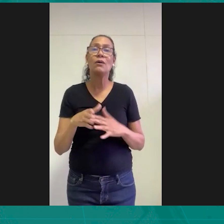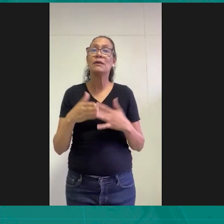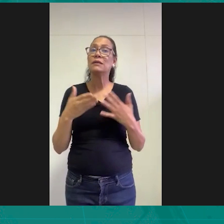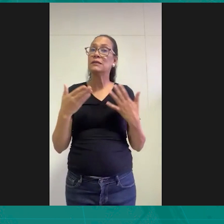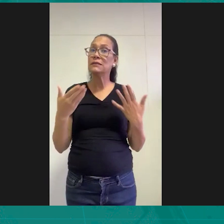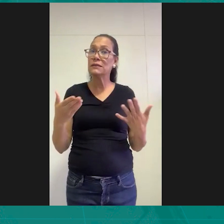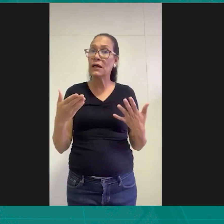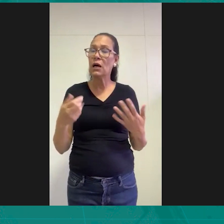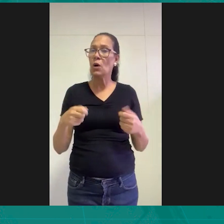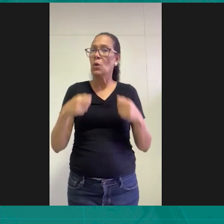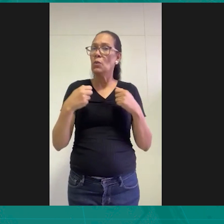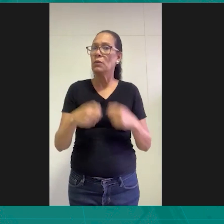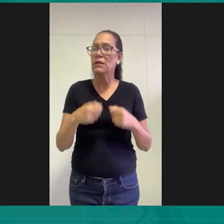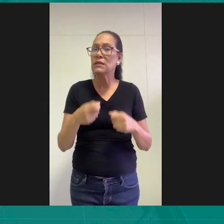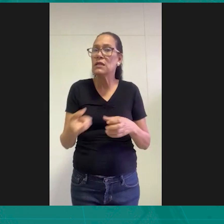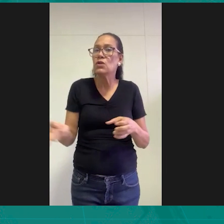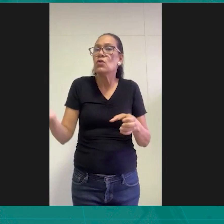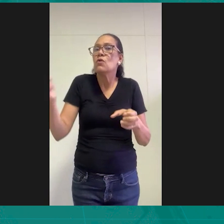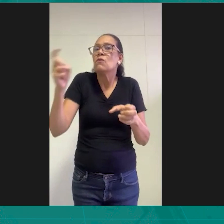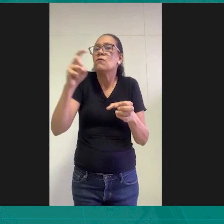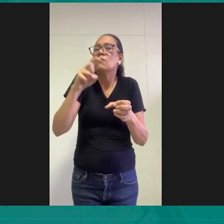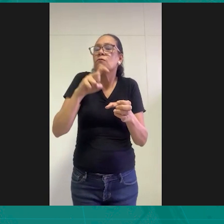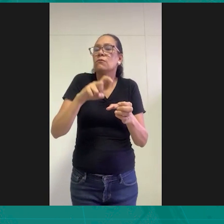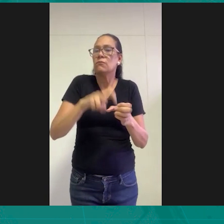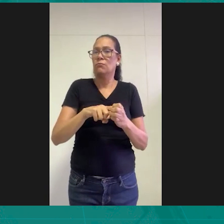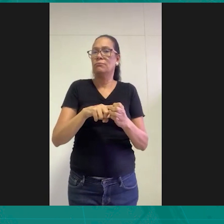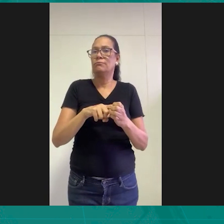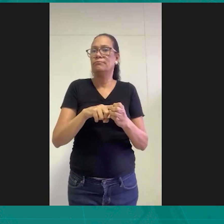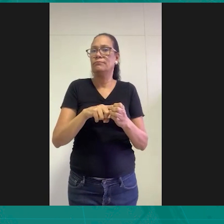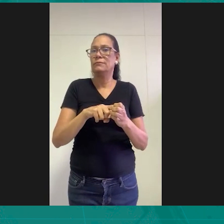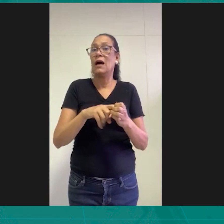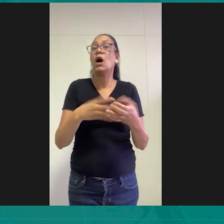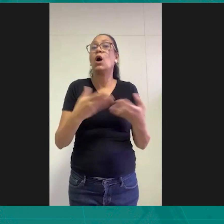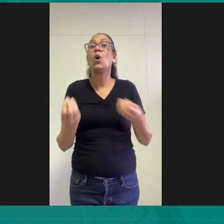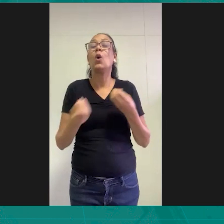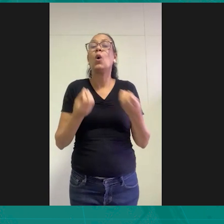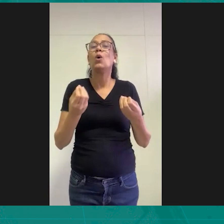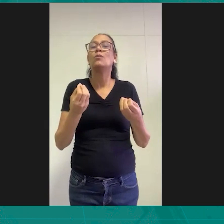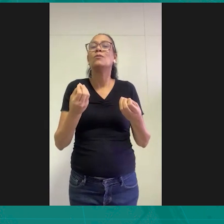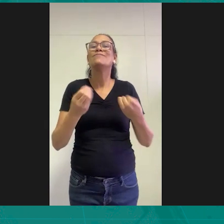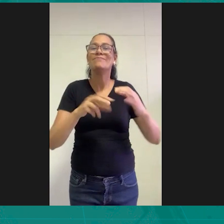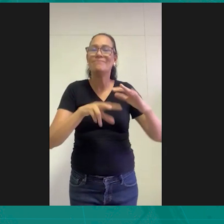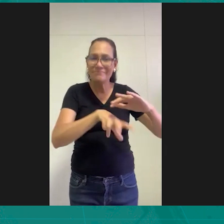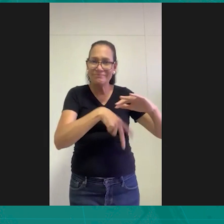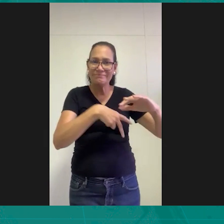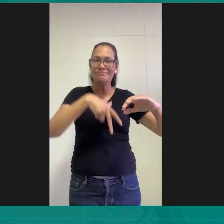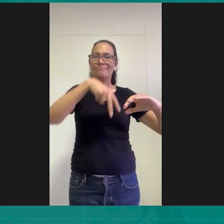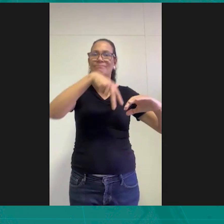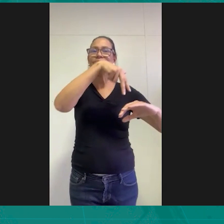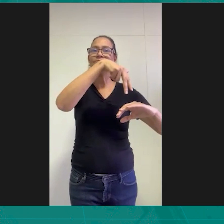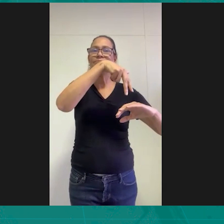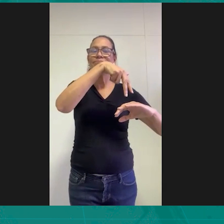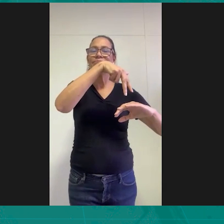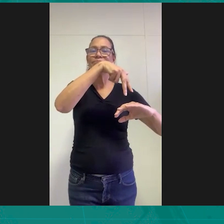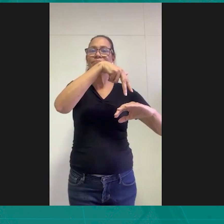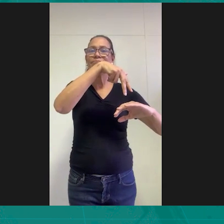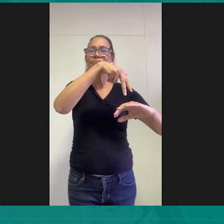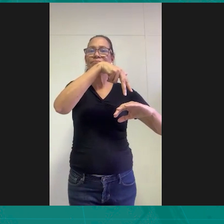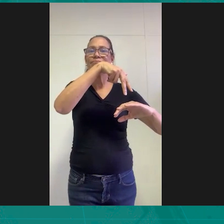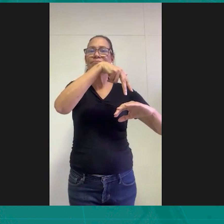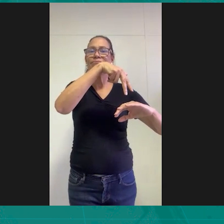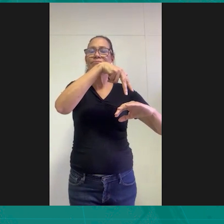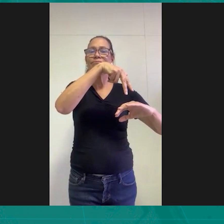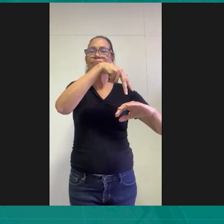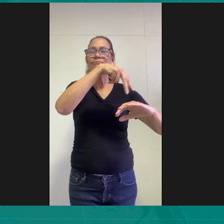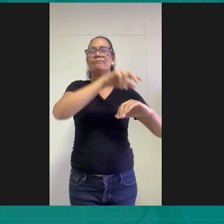E voltar é na ressurreição. Ir é morte, voltar é ressurreição. Então